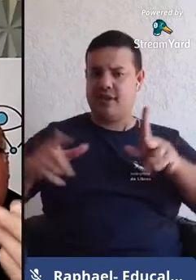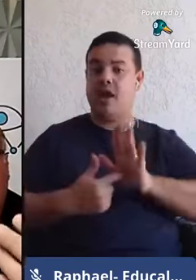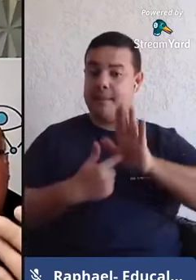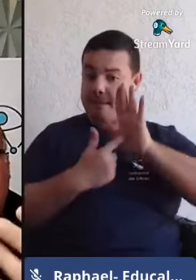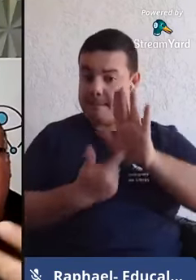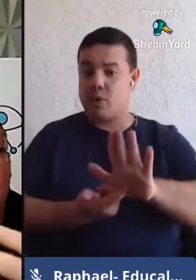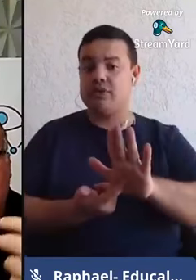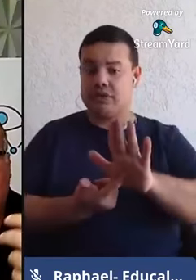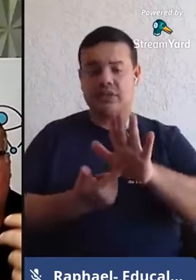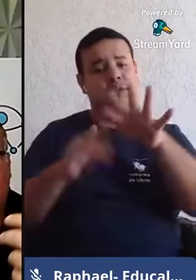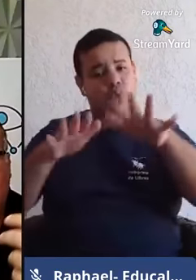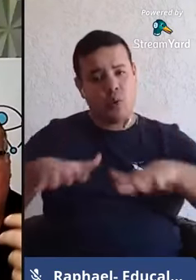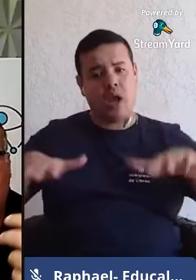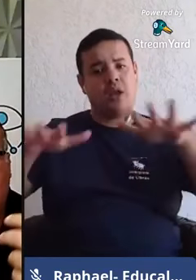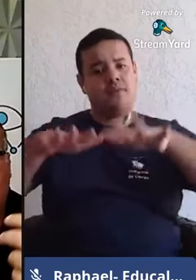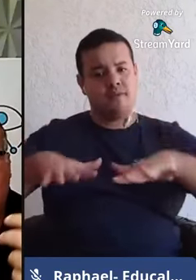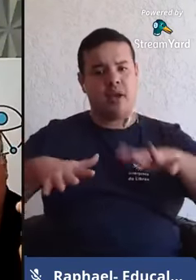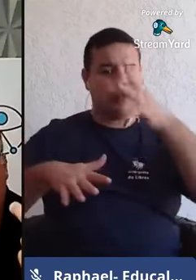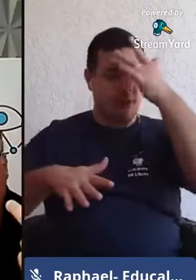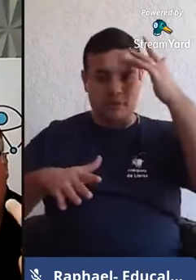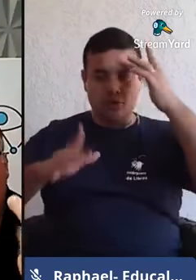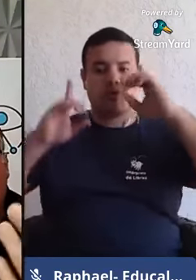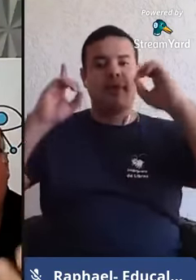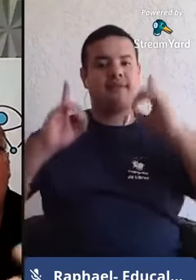esse universo, trazendo